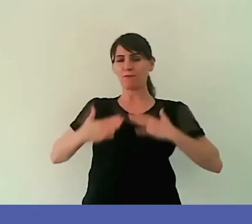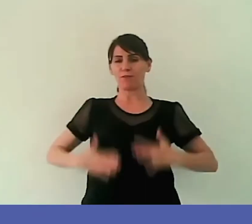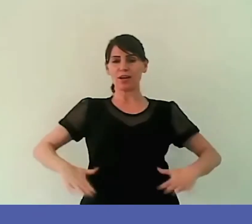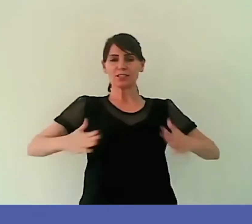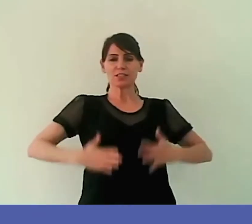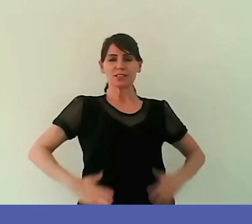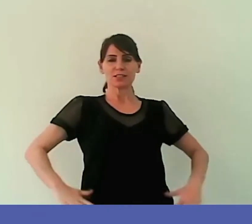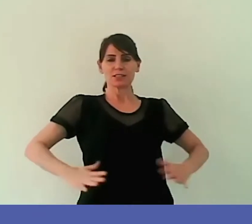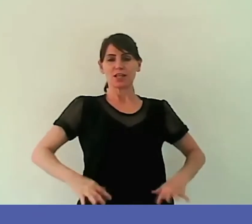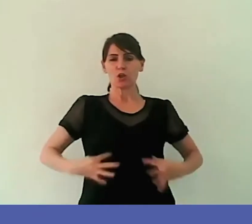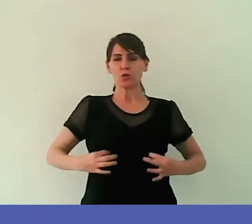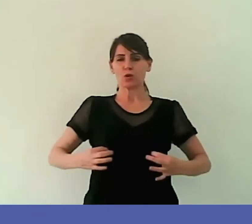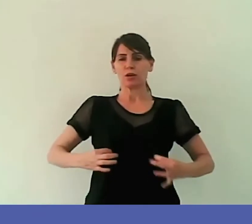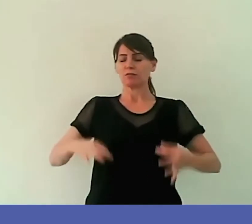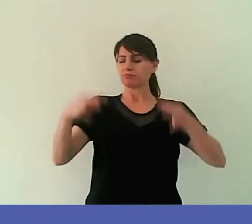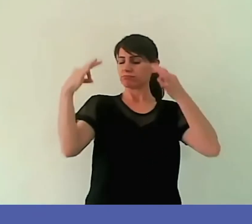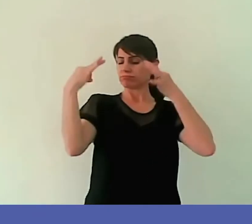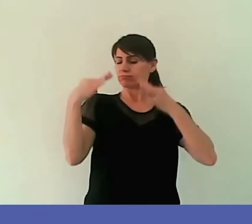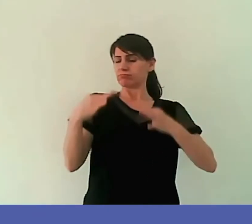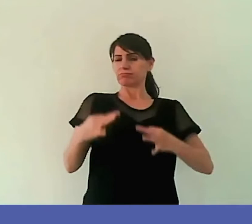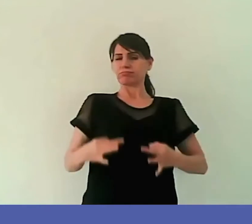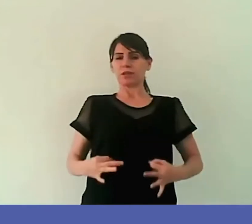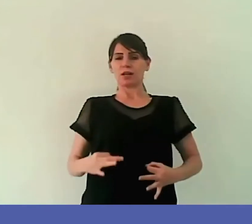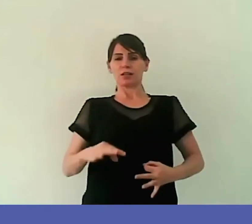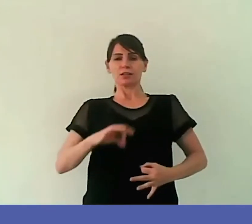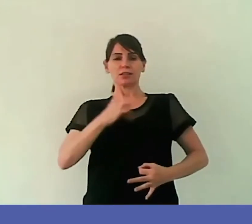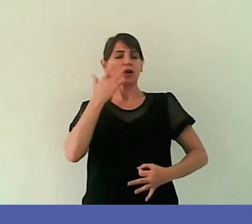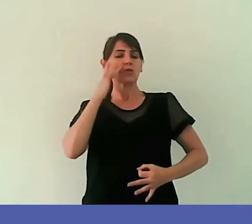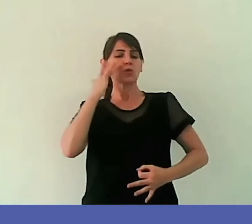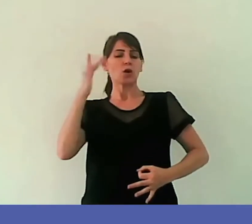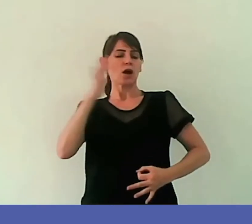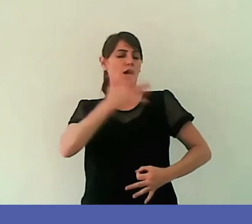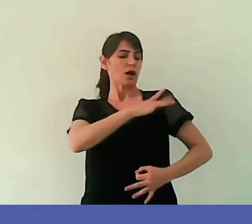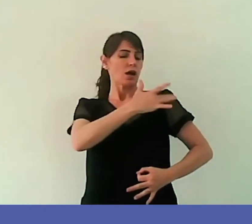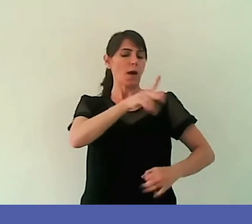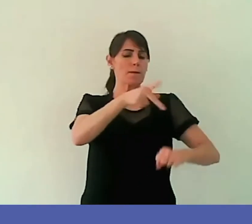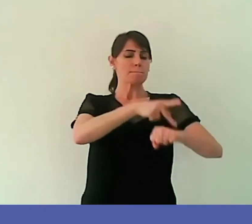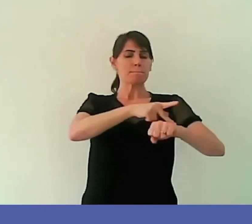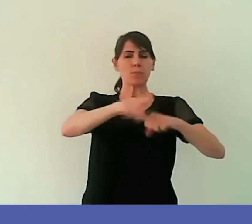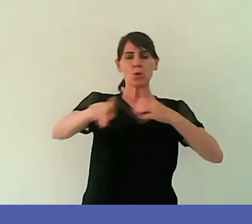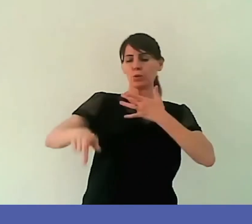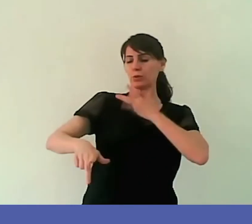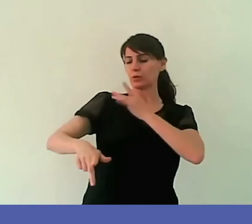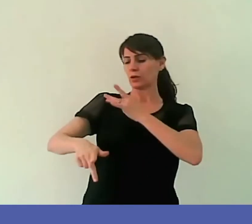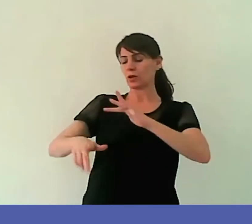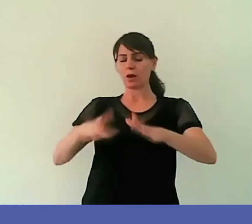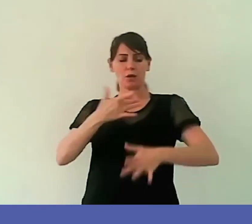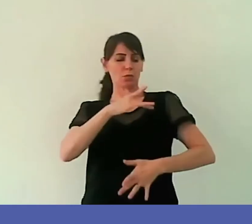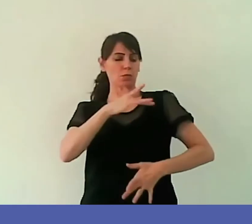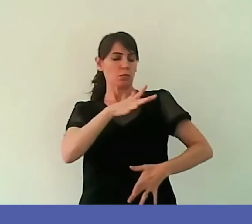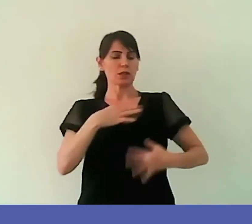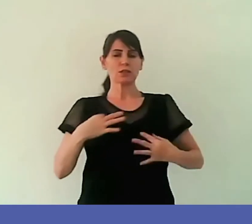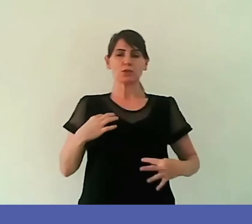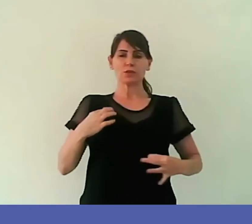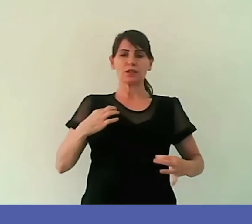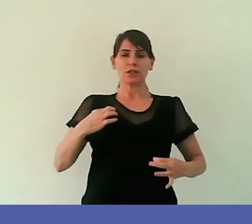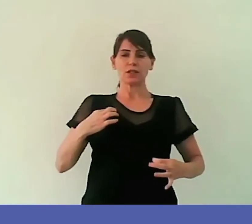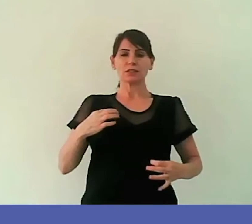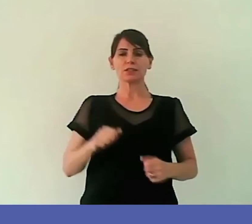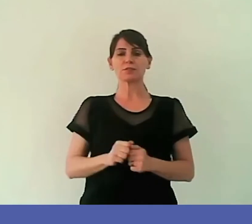linho finíssimo, resplandecente e puro, porque o linho finíssimo são os atos